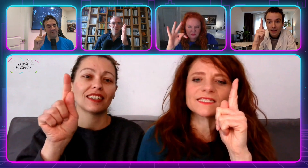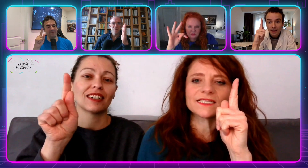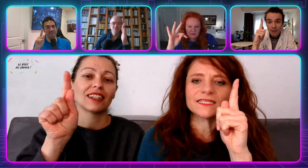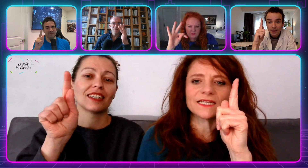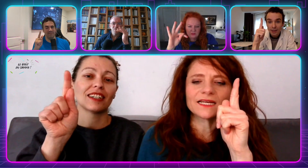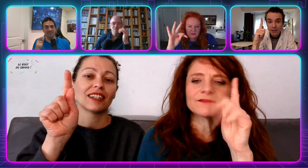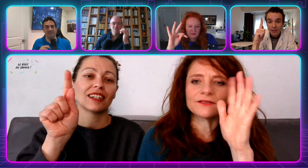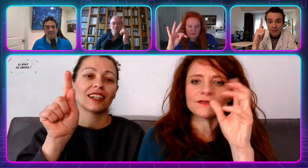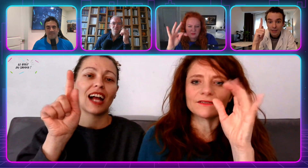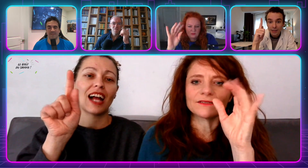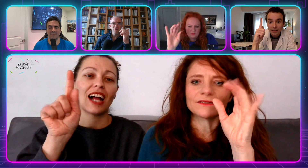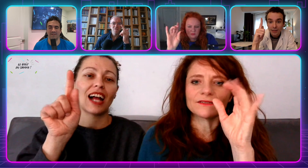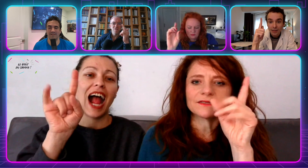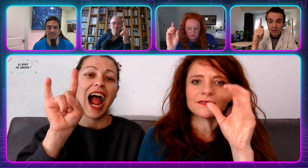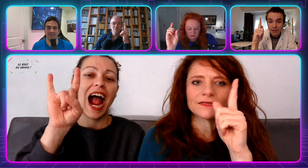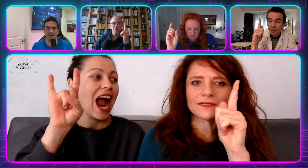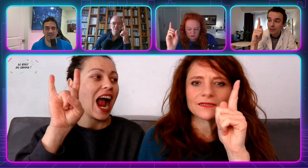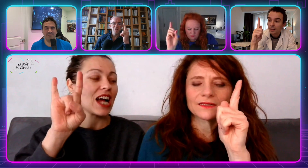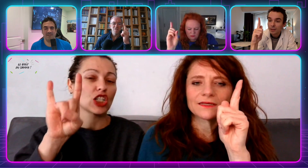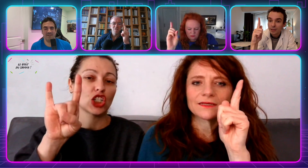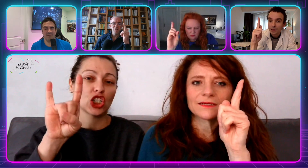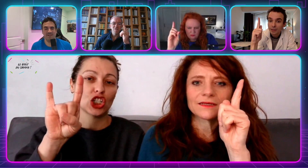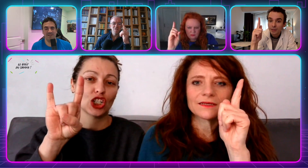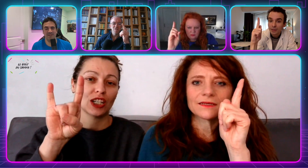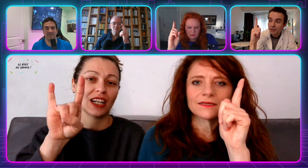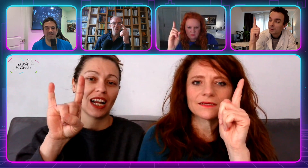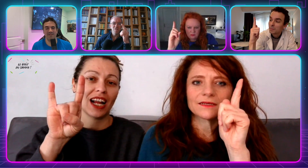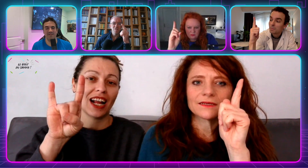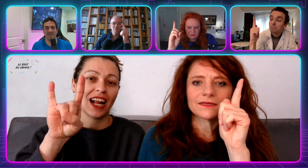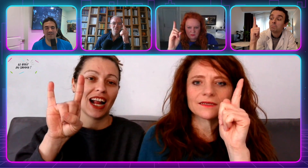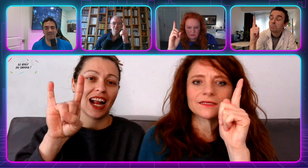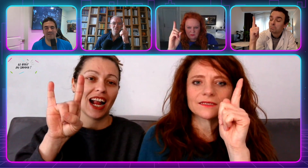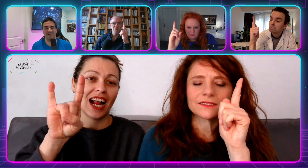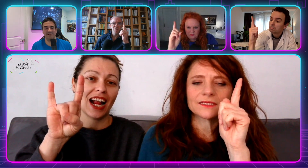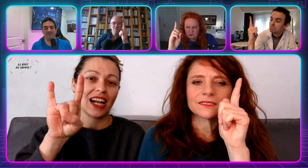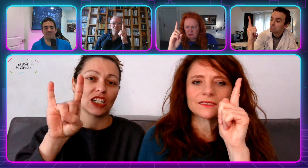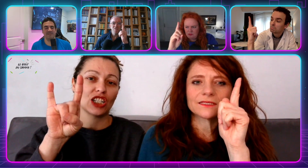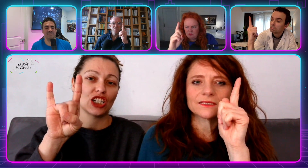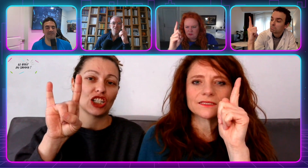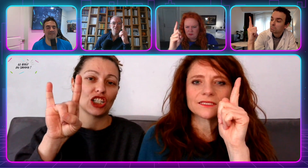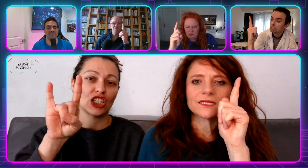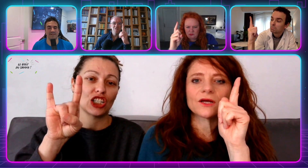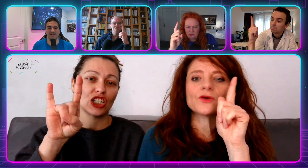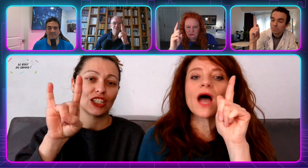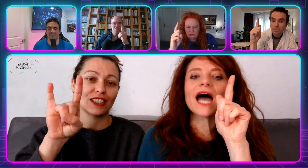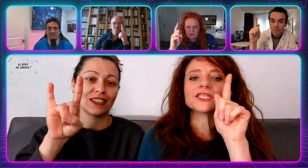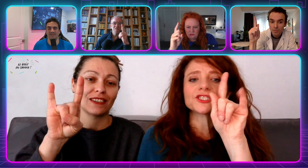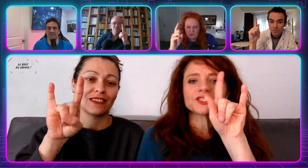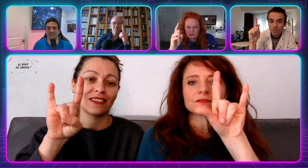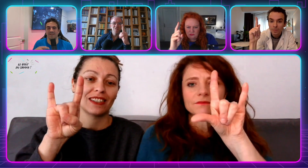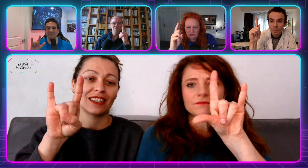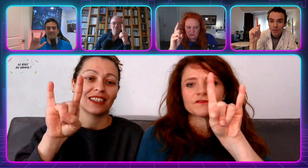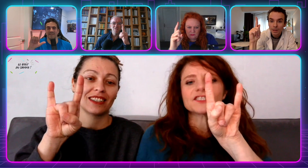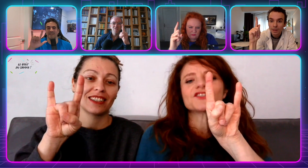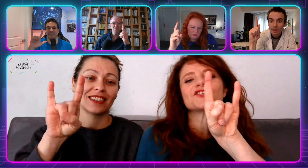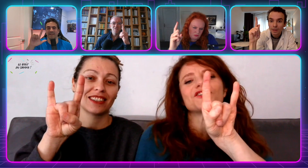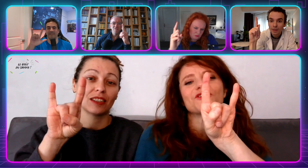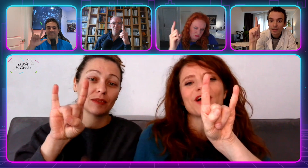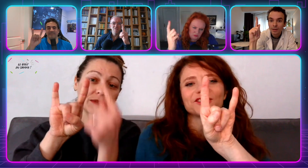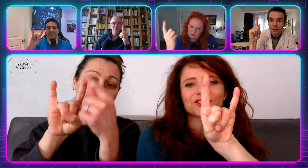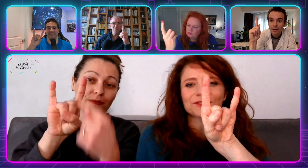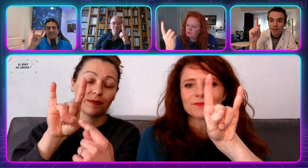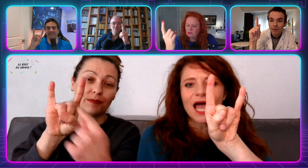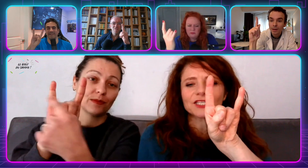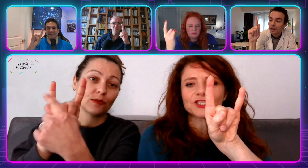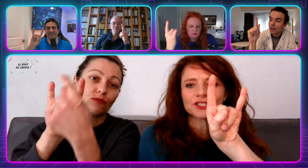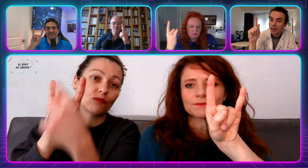Ah, c'est, hein, le H. Ça, c'est Star Trek, Facile,